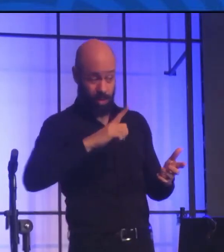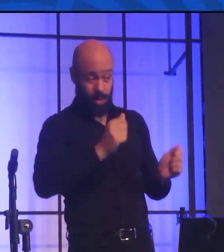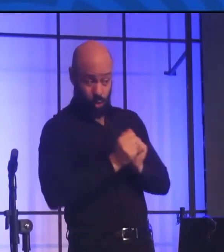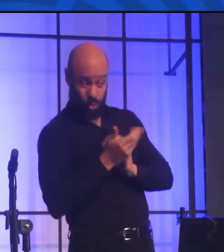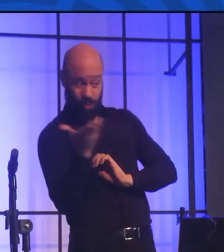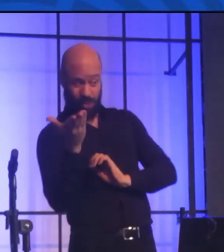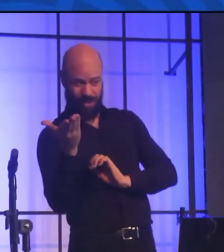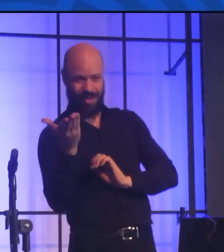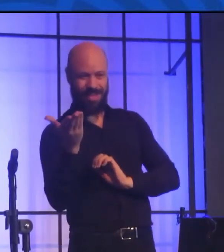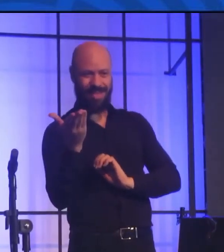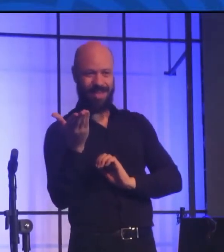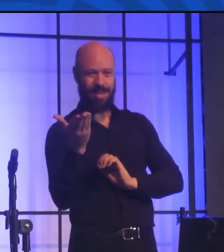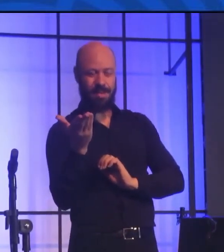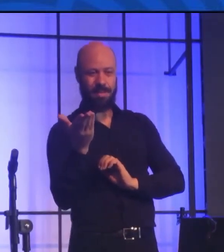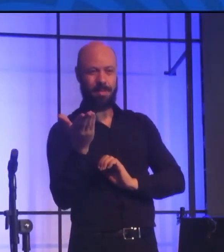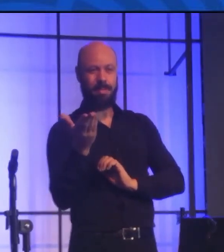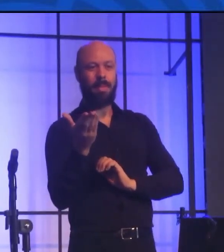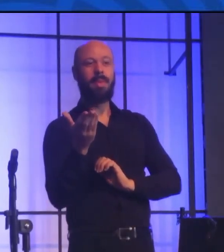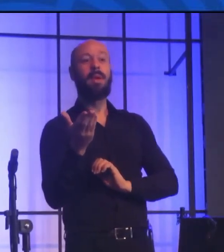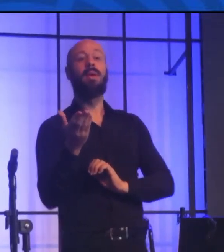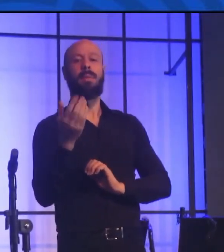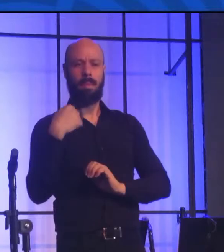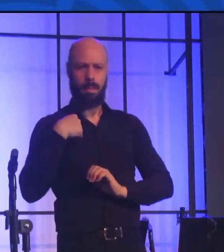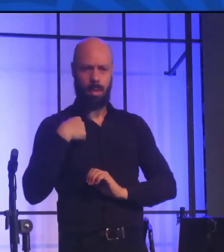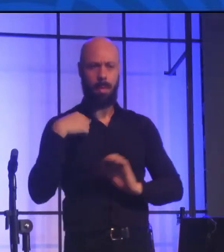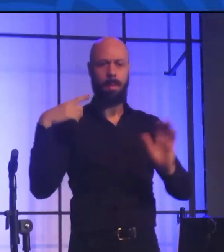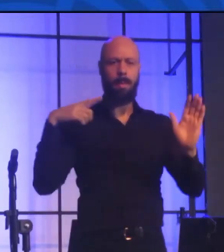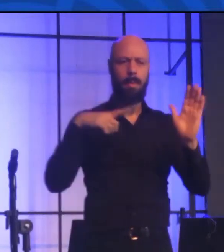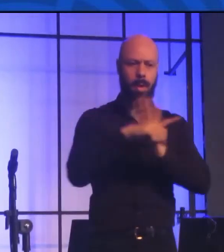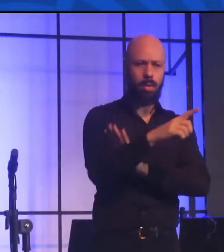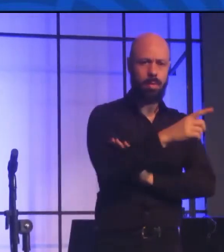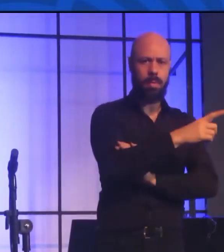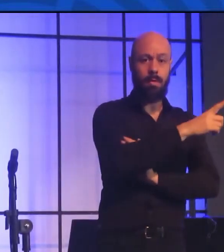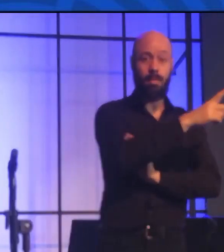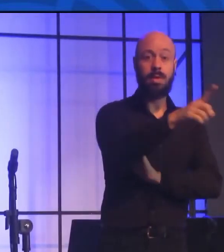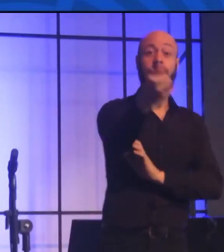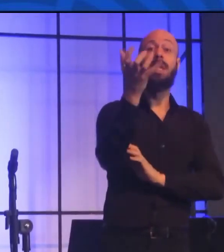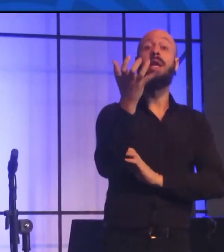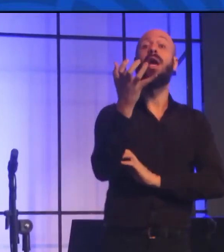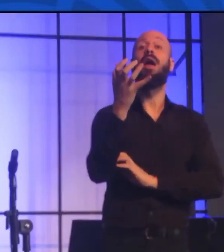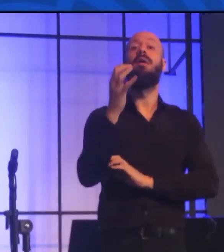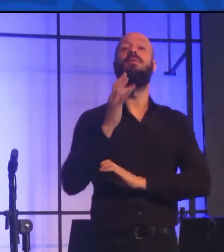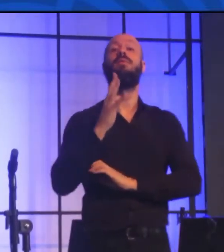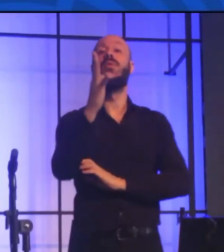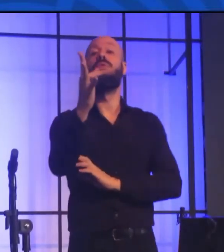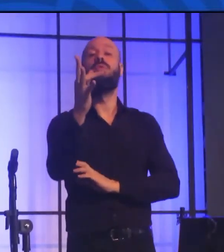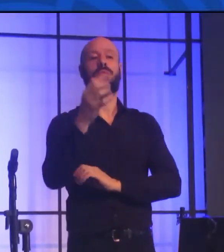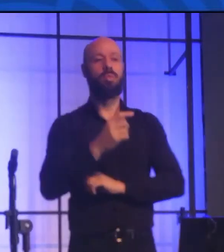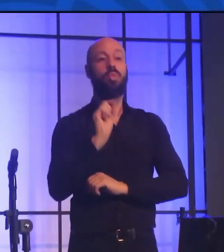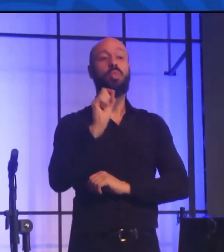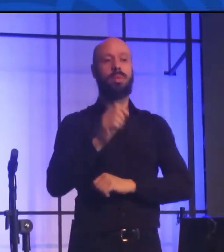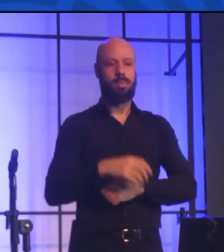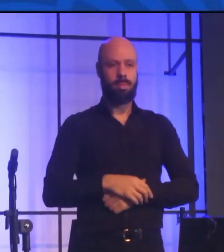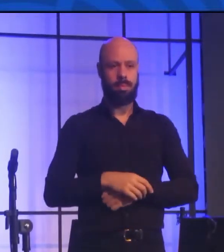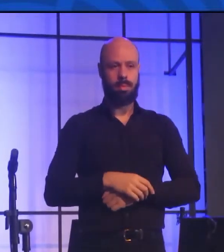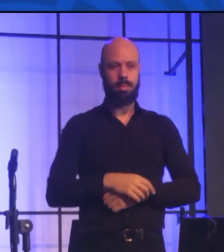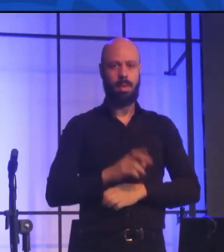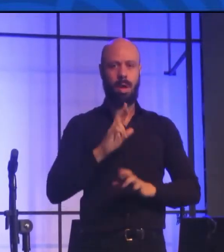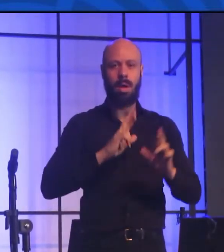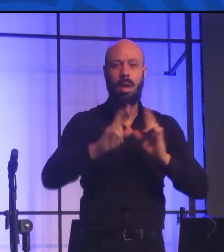O que você quer para a sua vida? O que você quer para os seus relacionamentos?